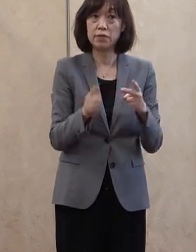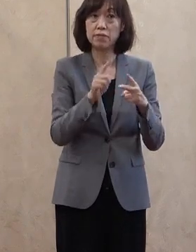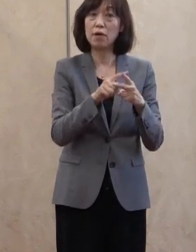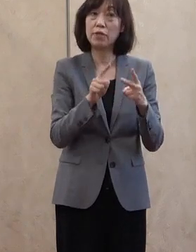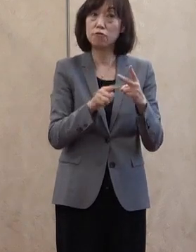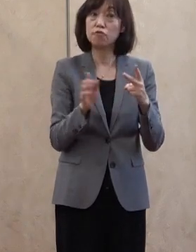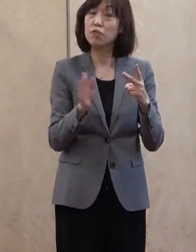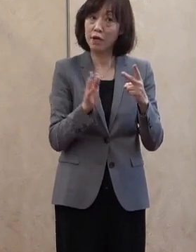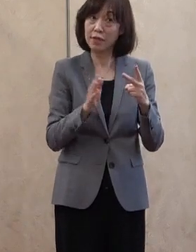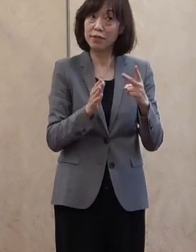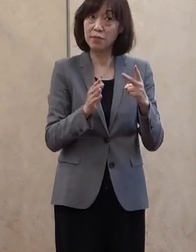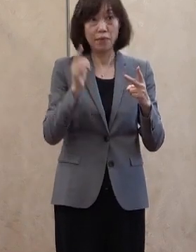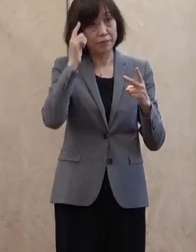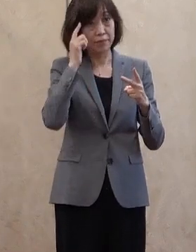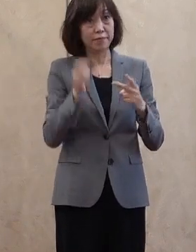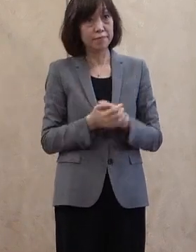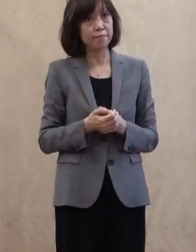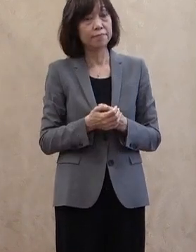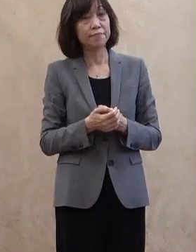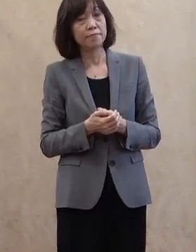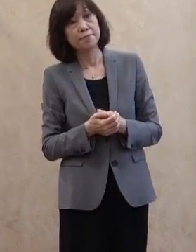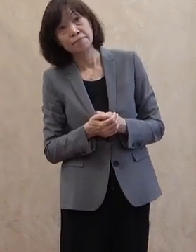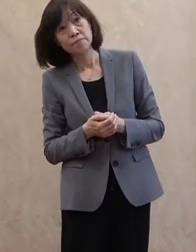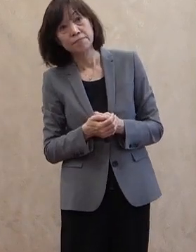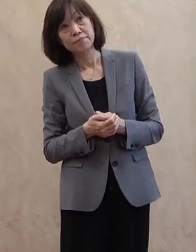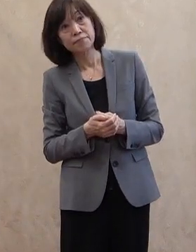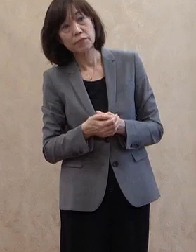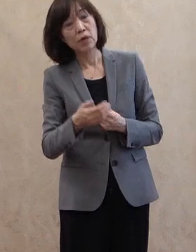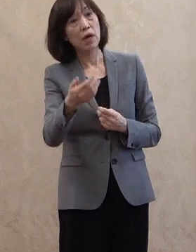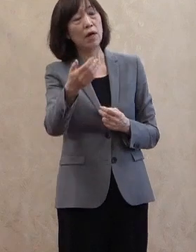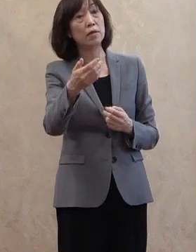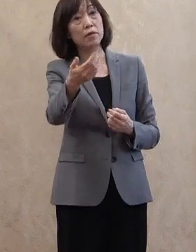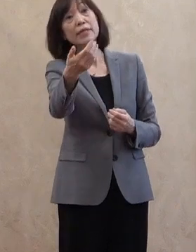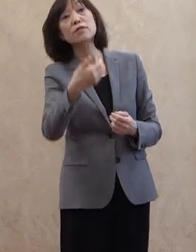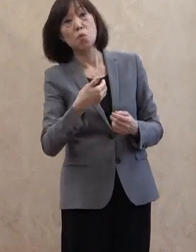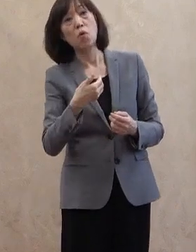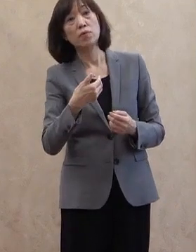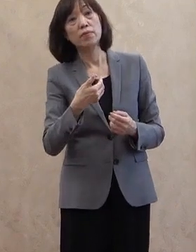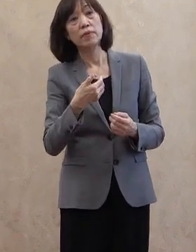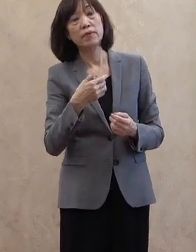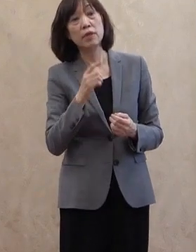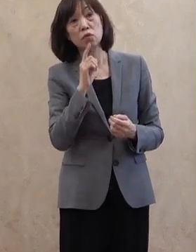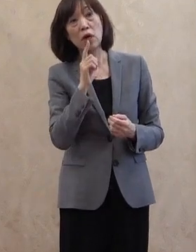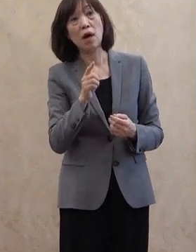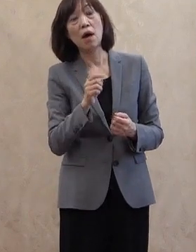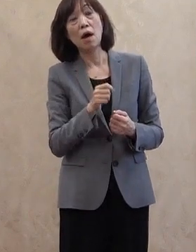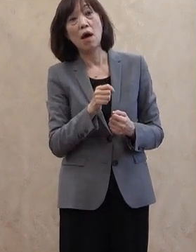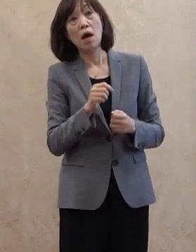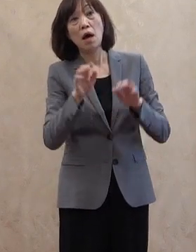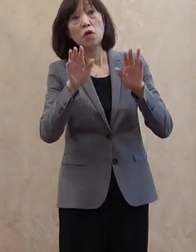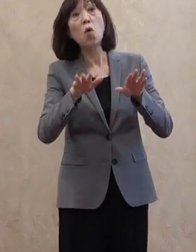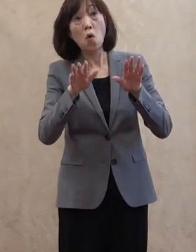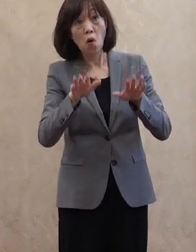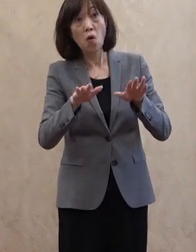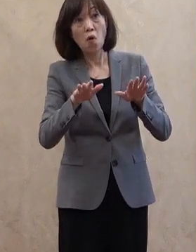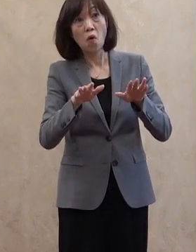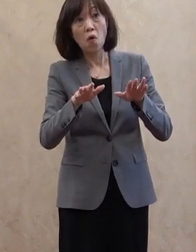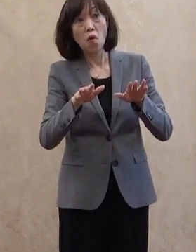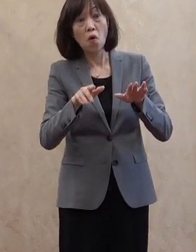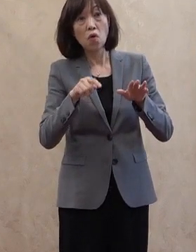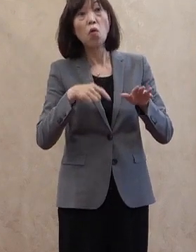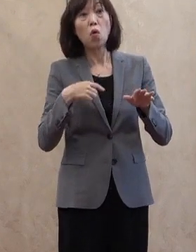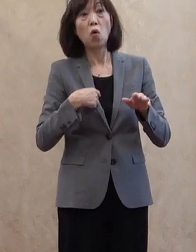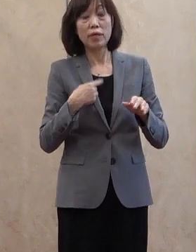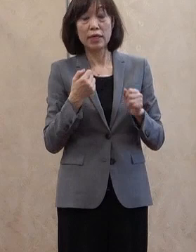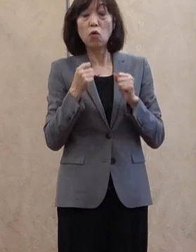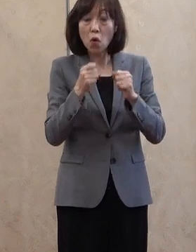思ってます、大きく言うと。 あとこれはちょっと質問というか、ちょっと違うんですけど、今日この会見に出させていただ